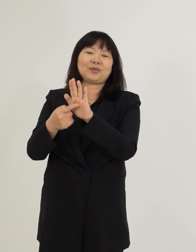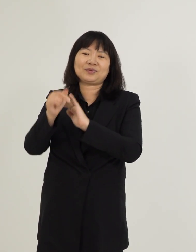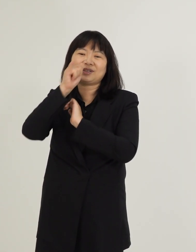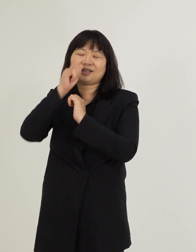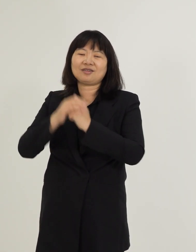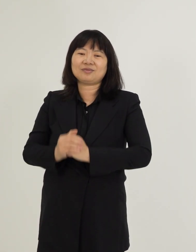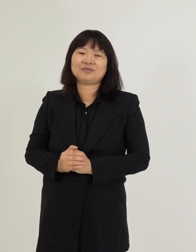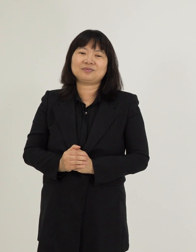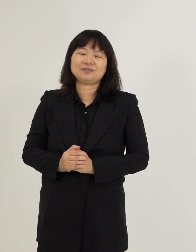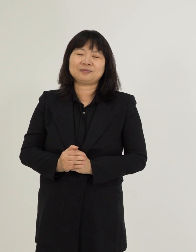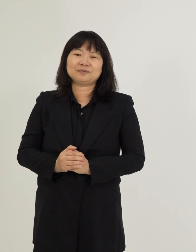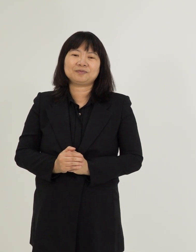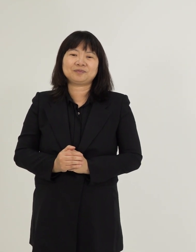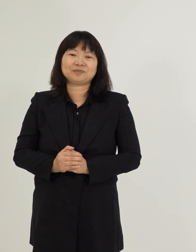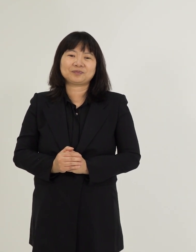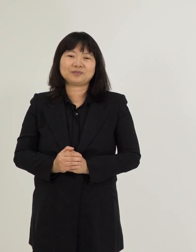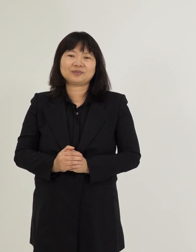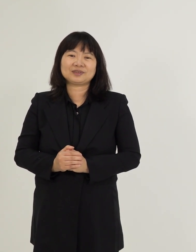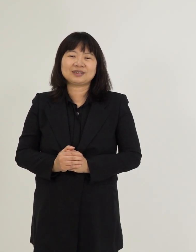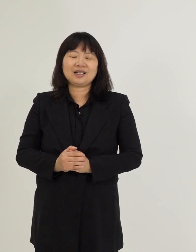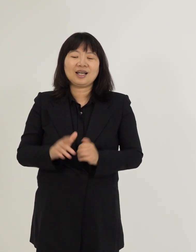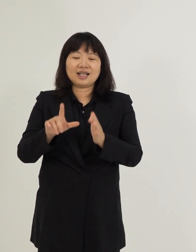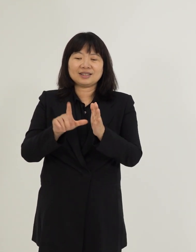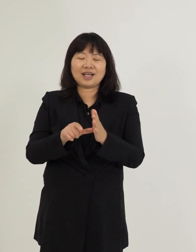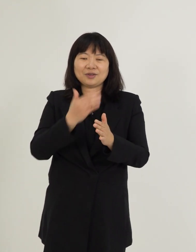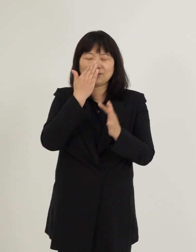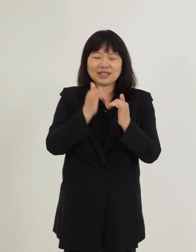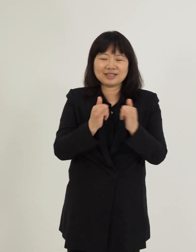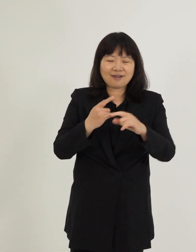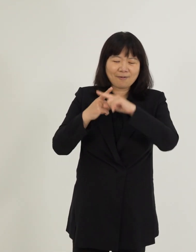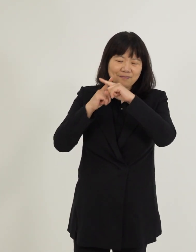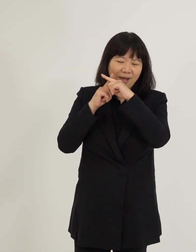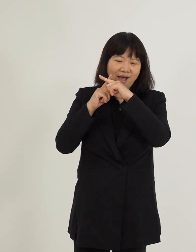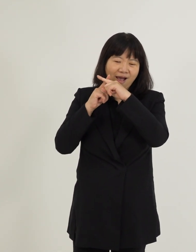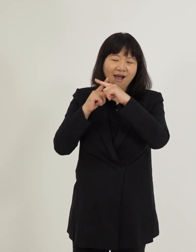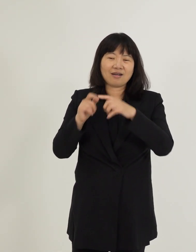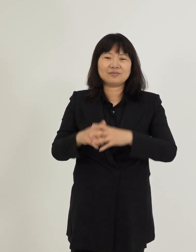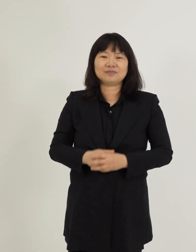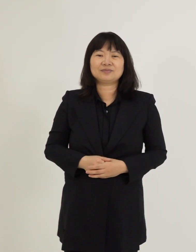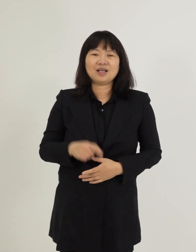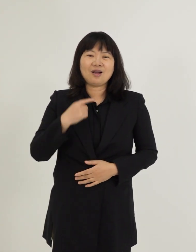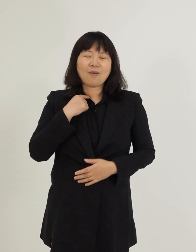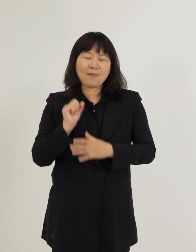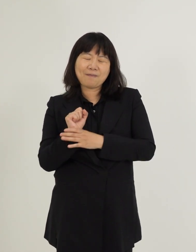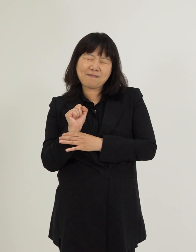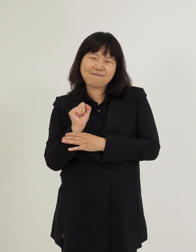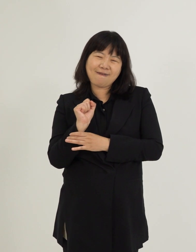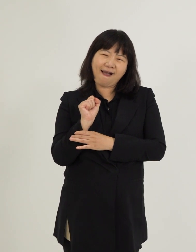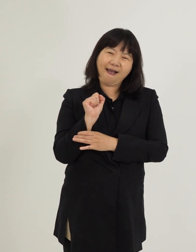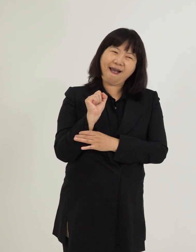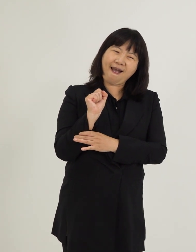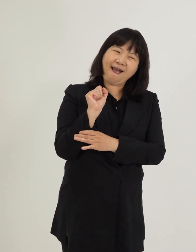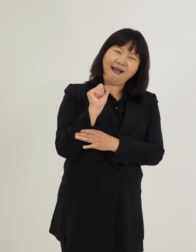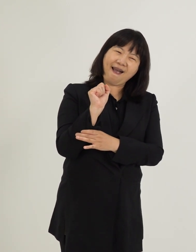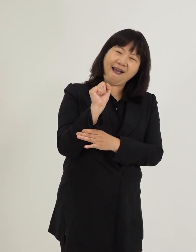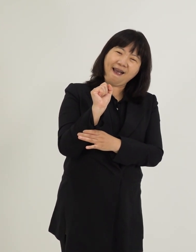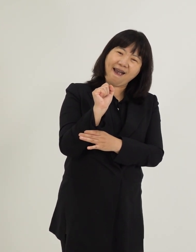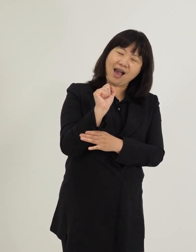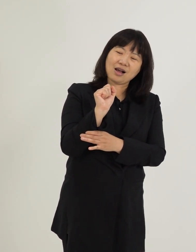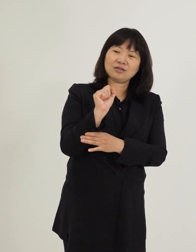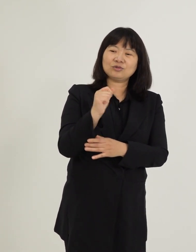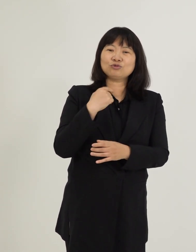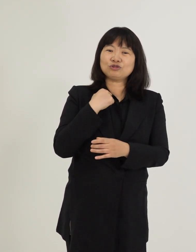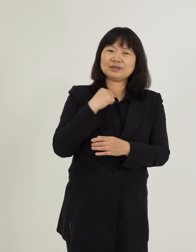이때 유대인들이 결사항전을 해요. 어떻게? 목을 길게 빼고 우리 목을